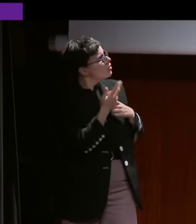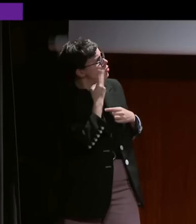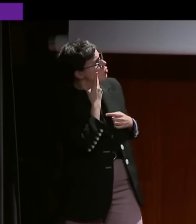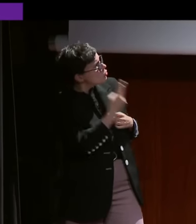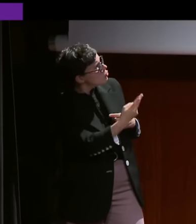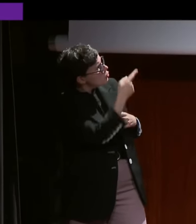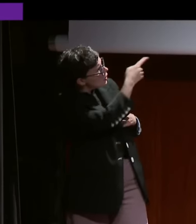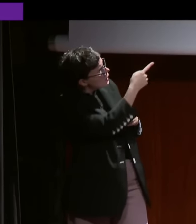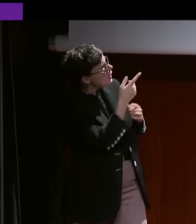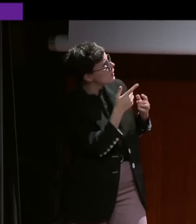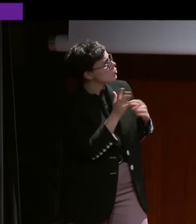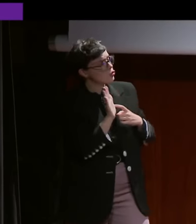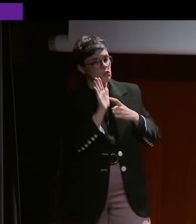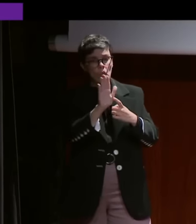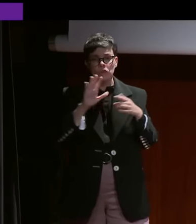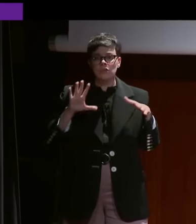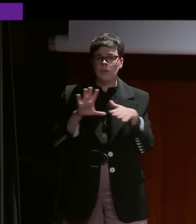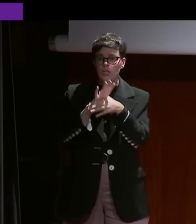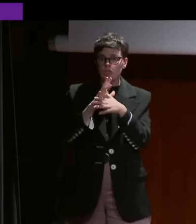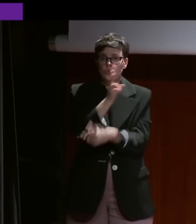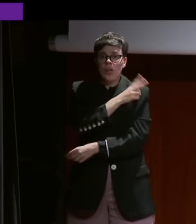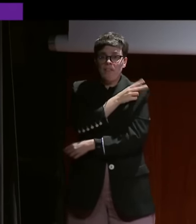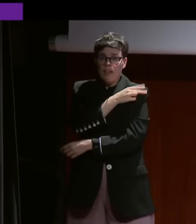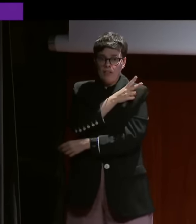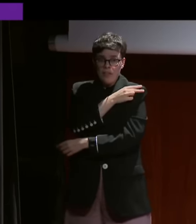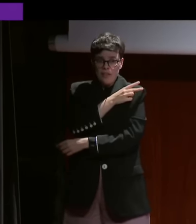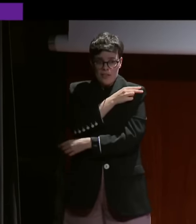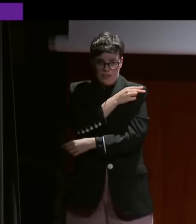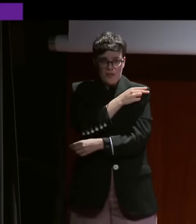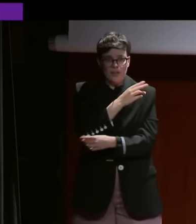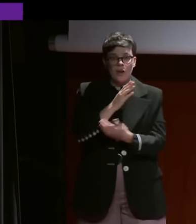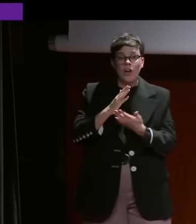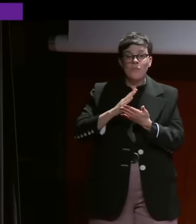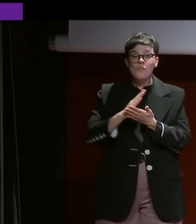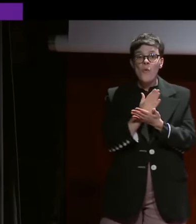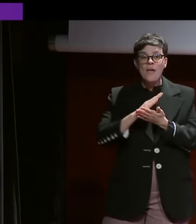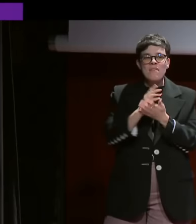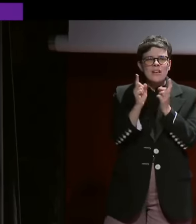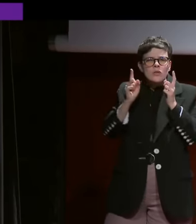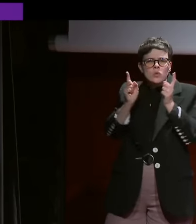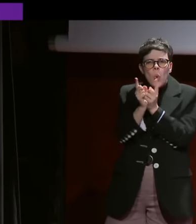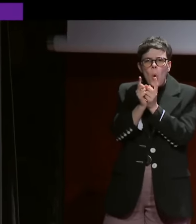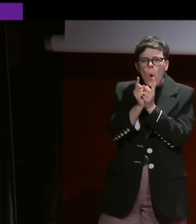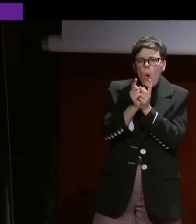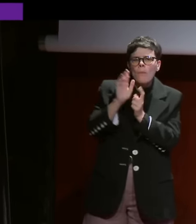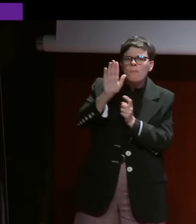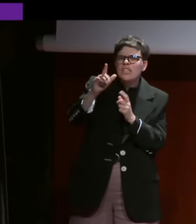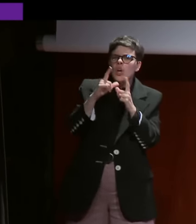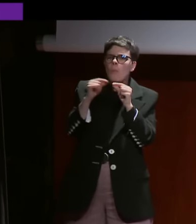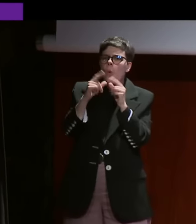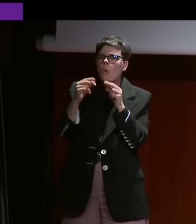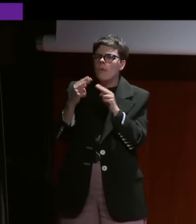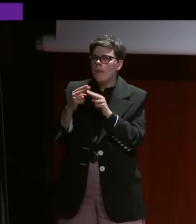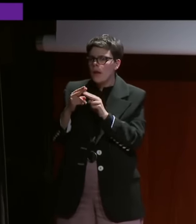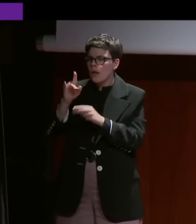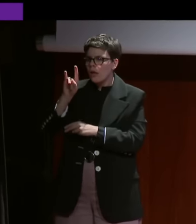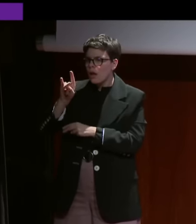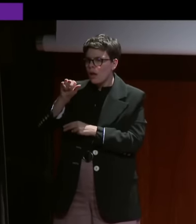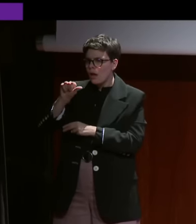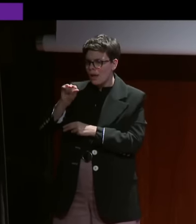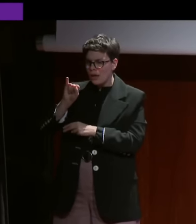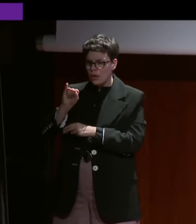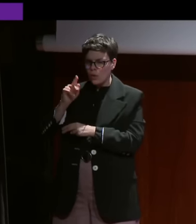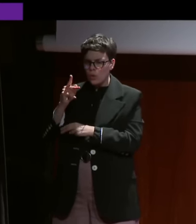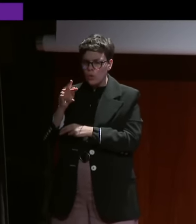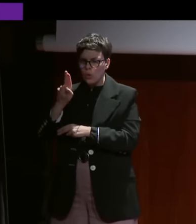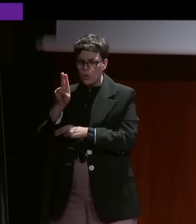ça ? Alors, ce que vous voyez à l'écran, c'est une image qui a été dessinée par Levan Bescardès, un poème court.